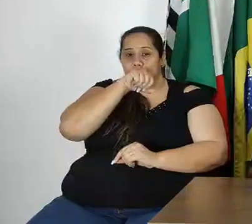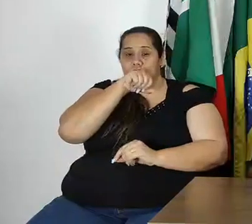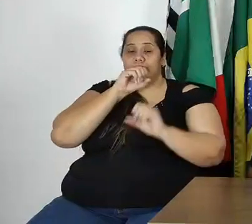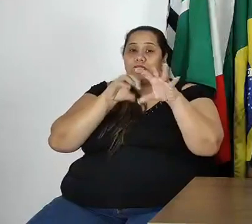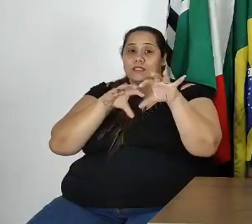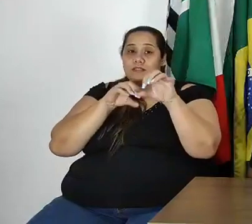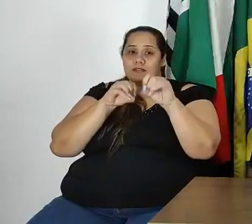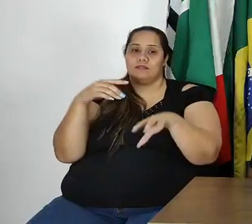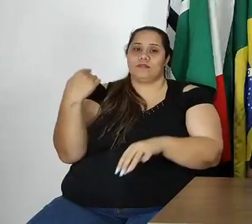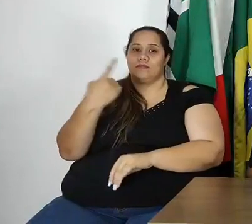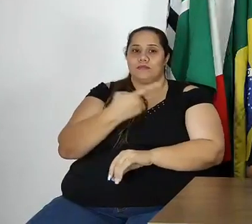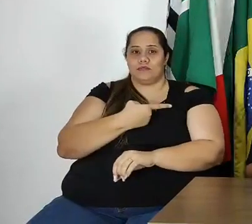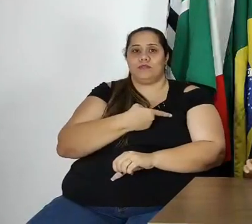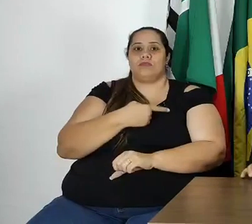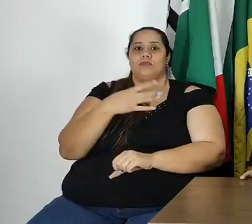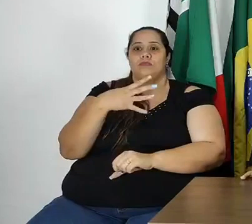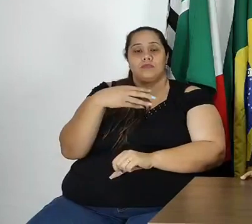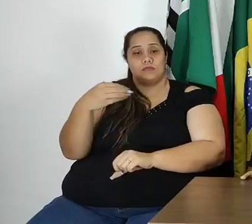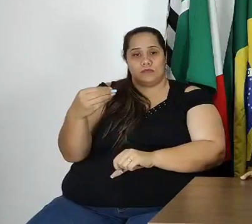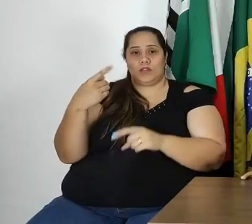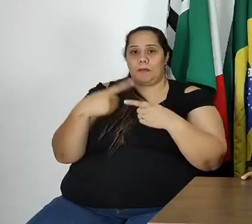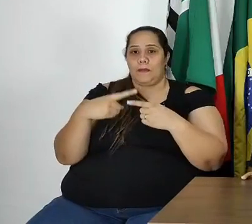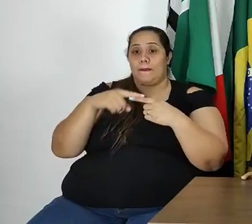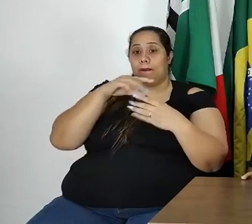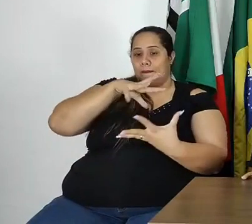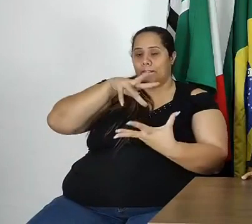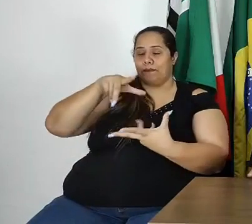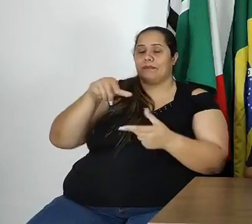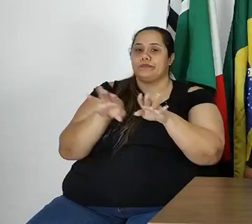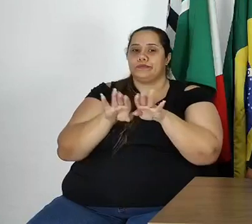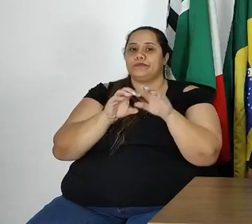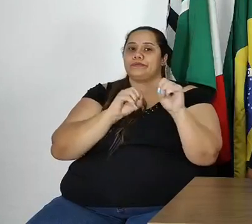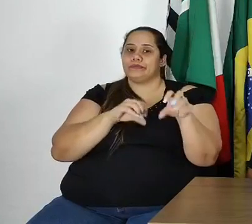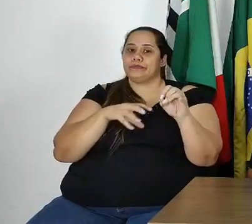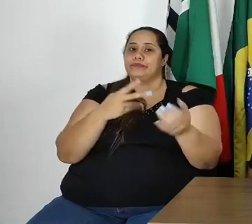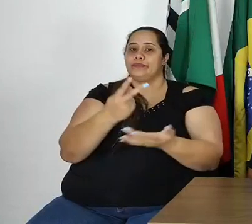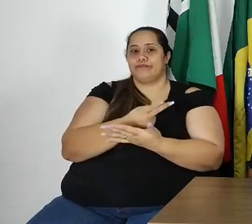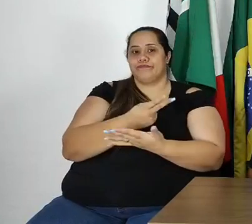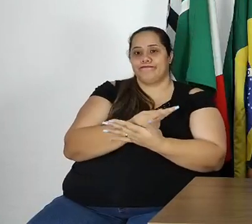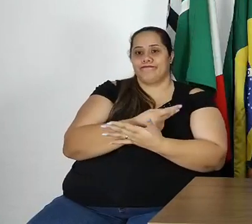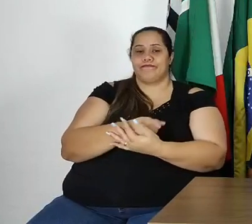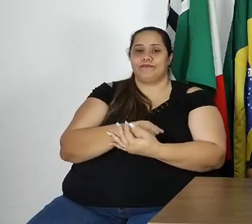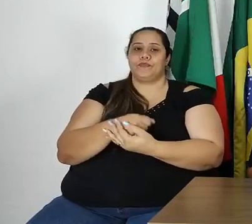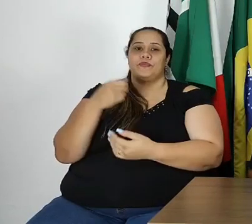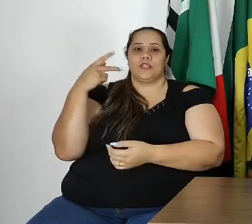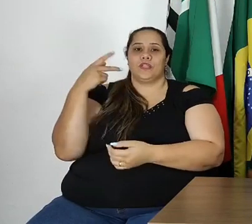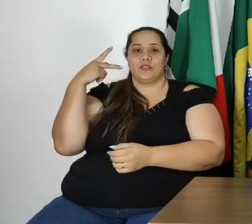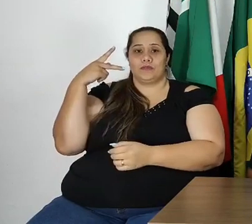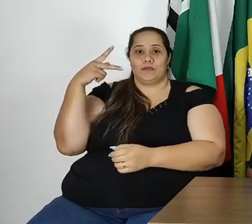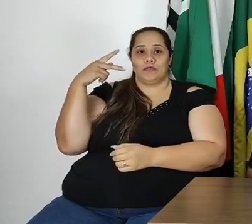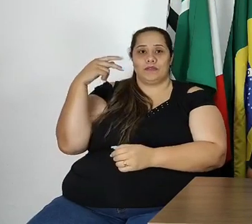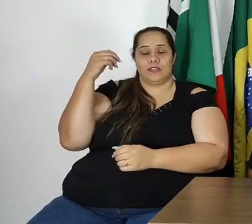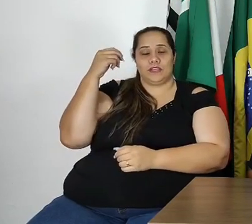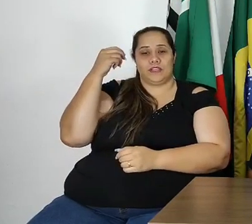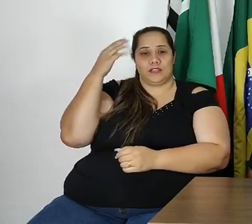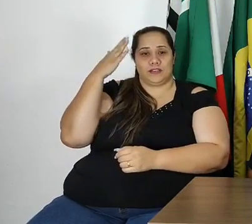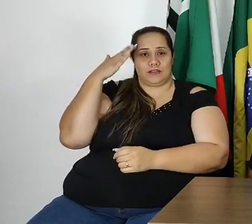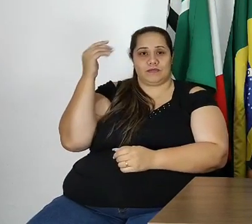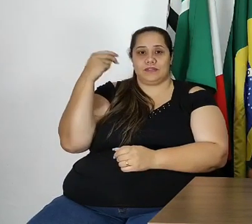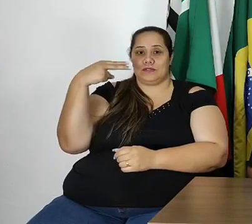está ensinando. Em Provérbios, capítulo 22, versículo 6, deixa